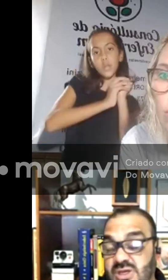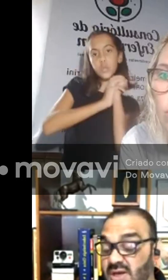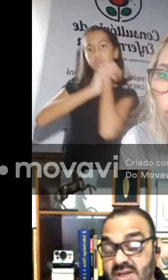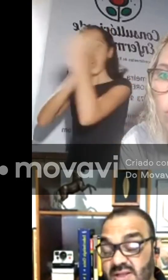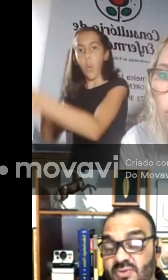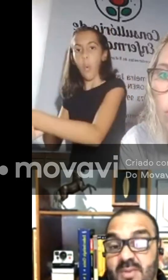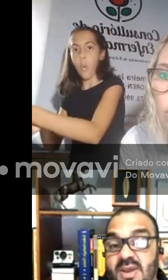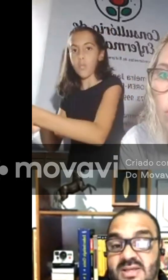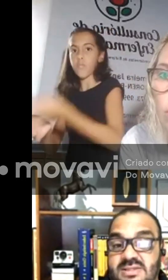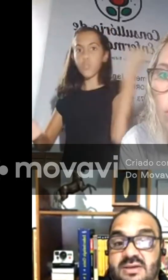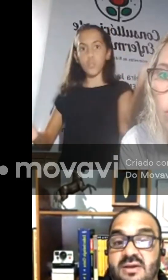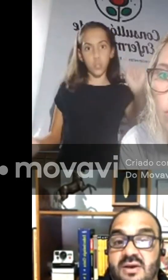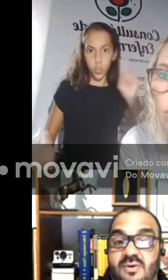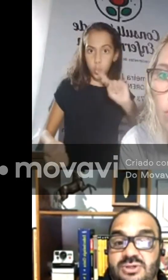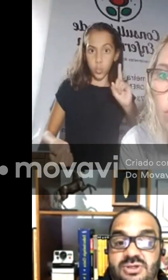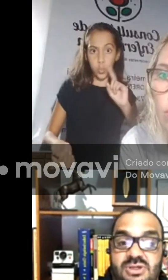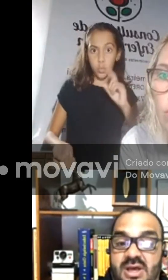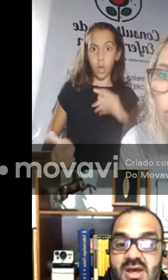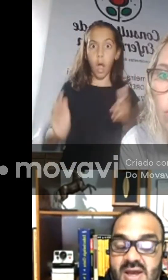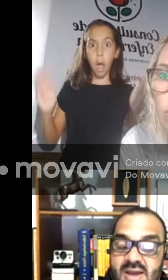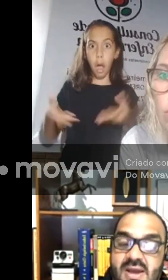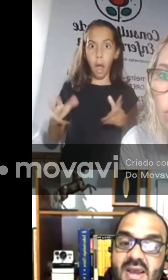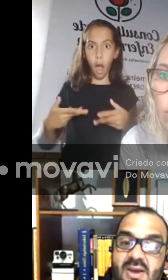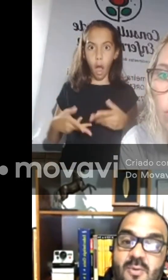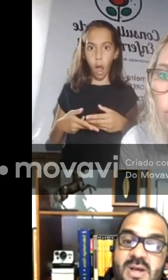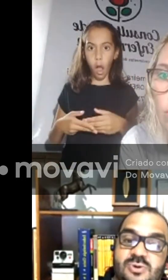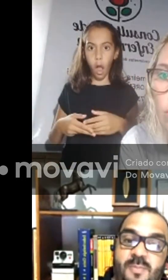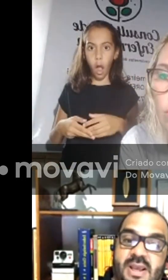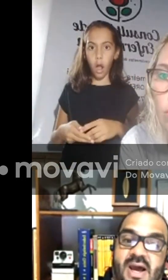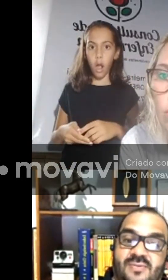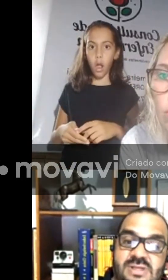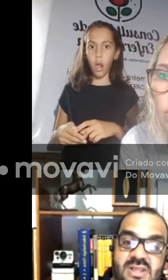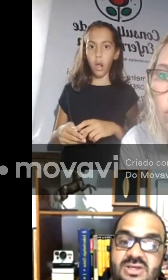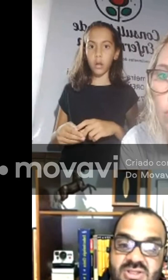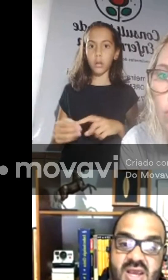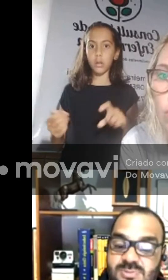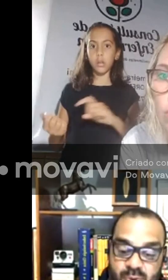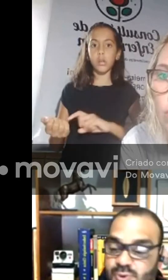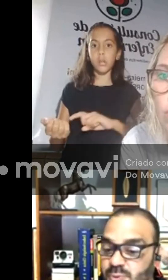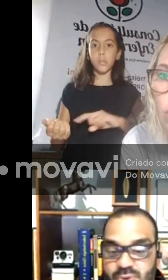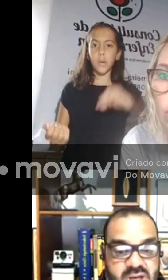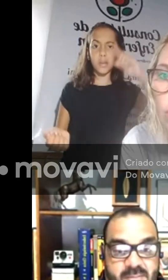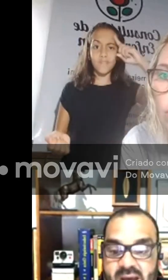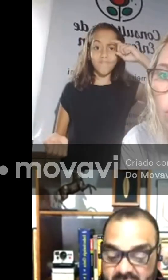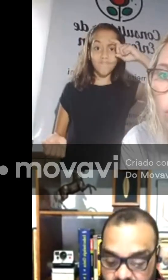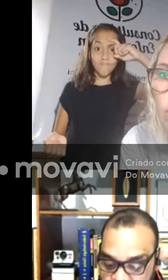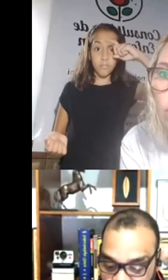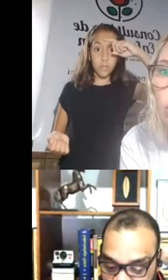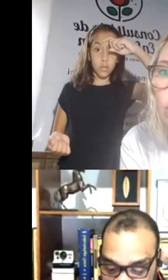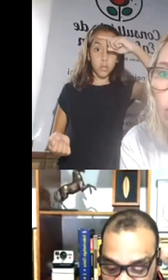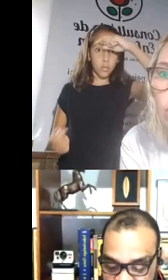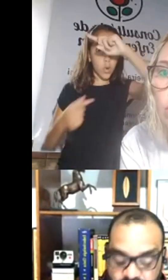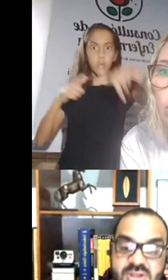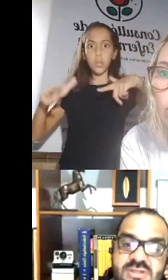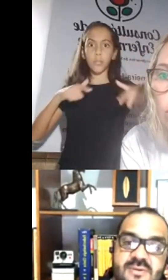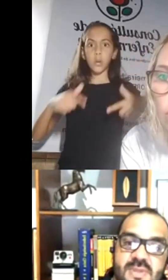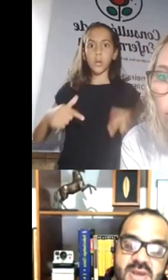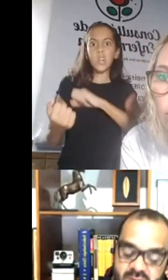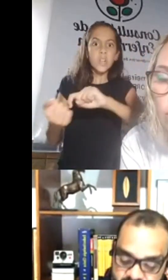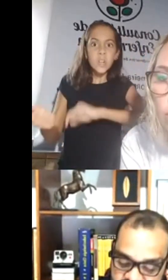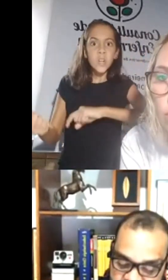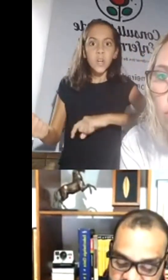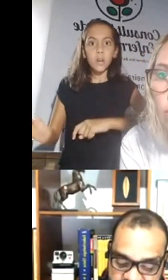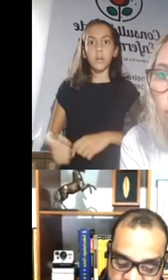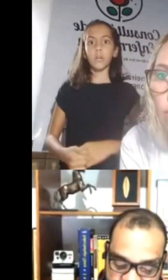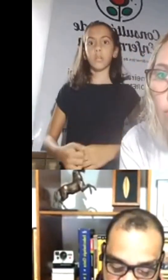em dia não é bem assim. Hoje em dia é mais complicado. Você tem estresse por tudo, por trabalho, por vários fatores, né?